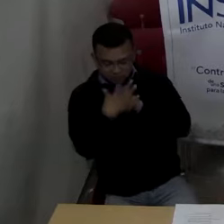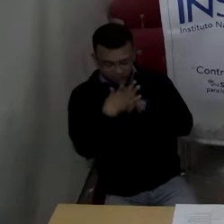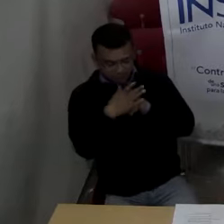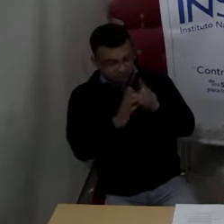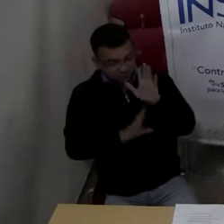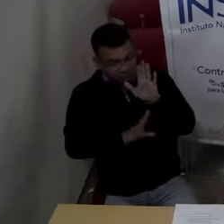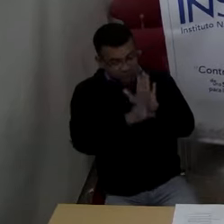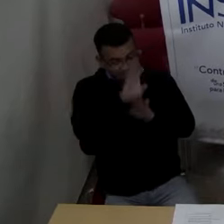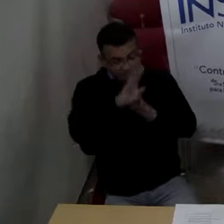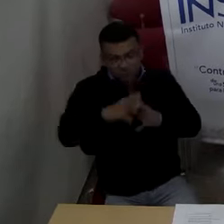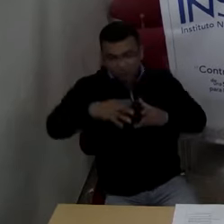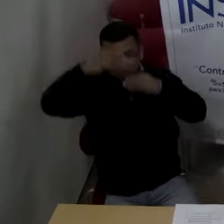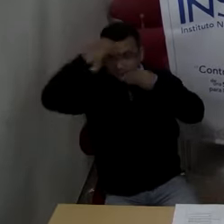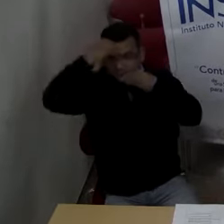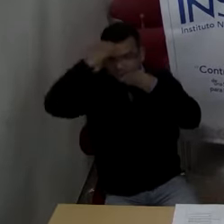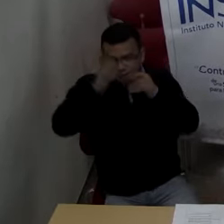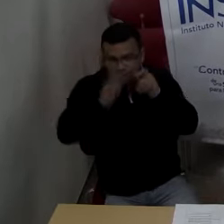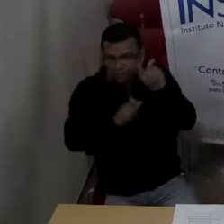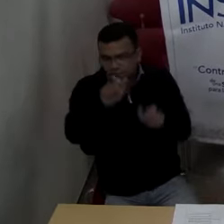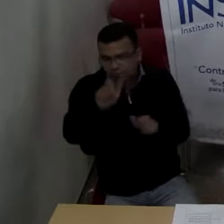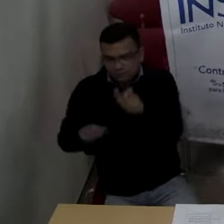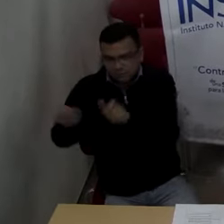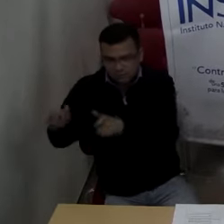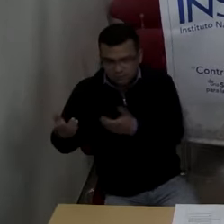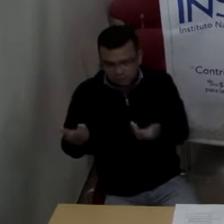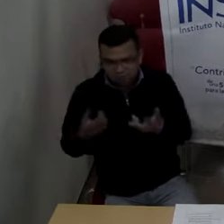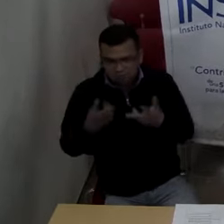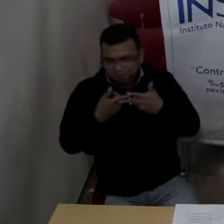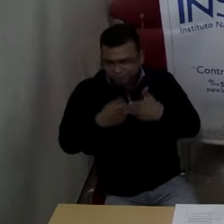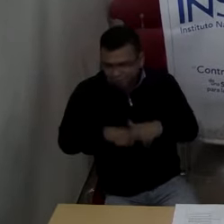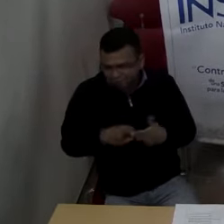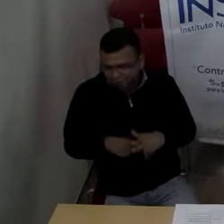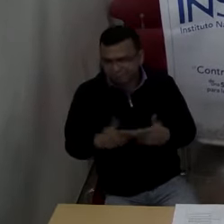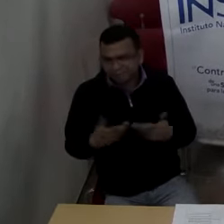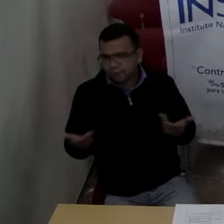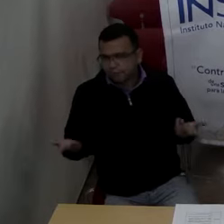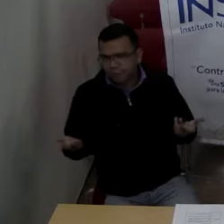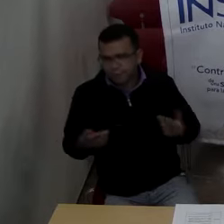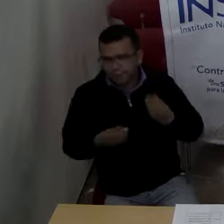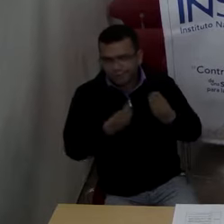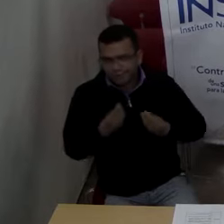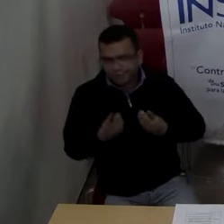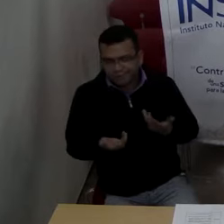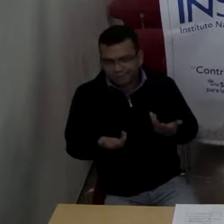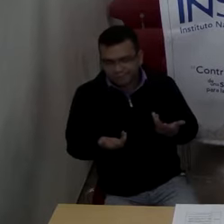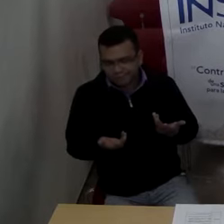persona. El mecanismo o el vehículo para